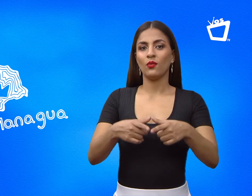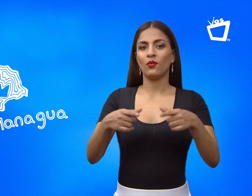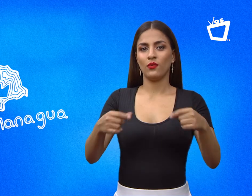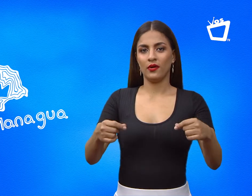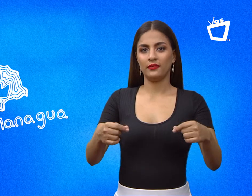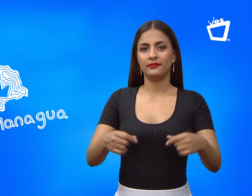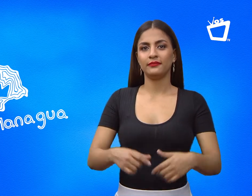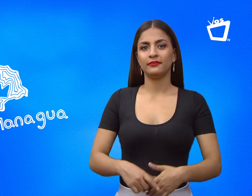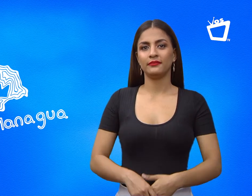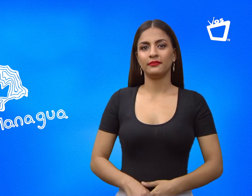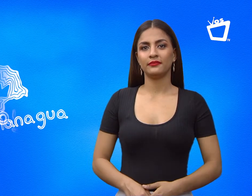Managua.